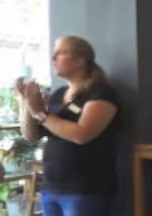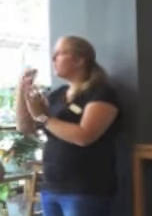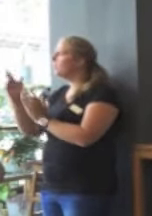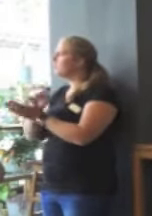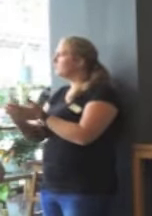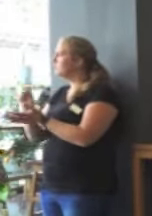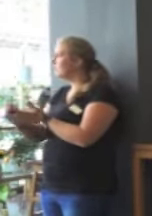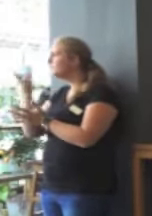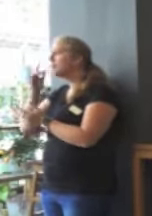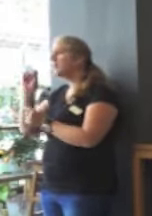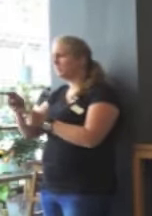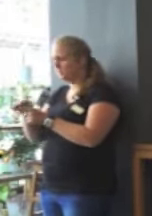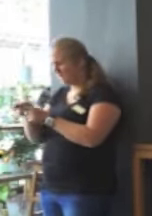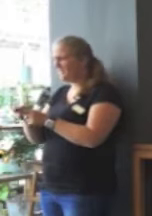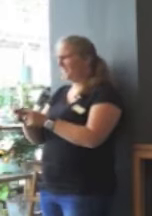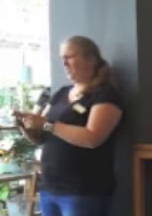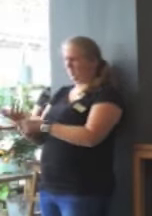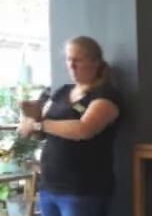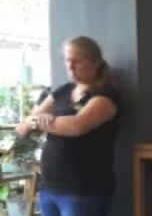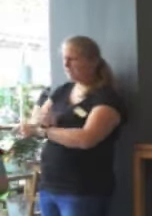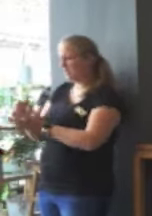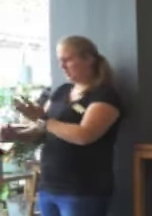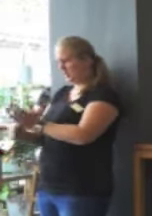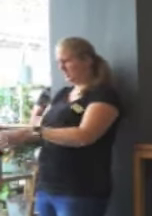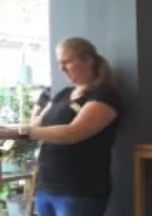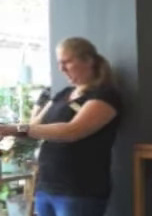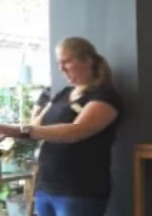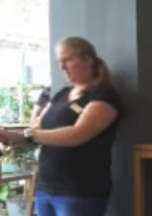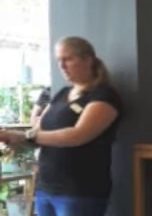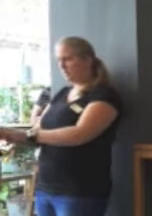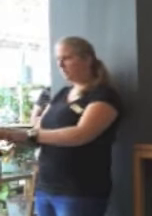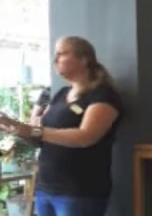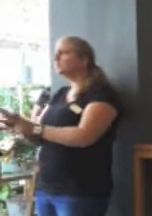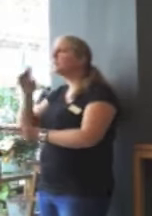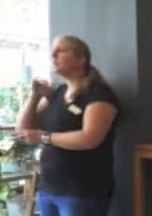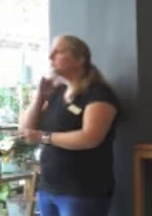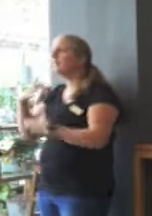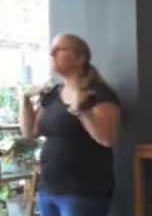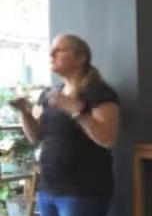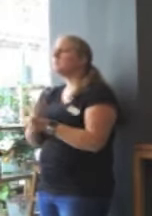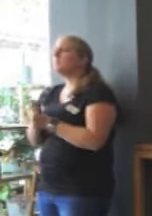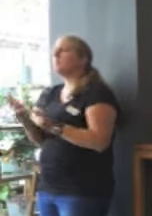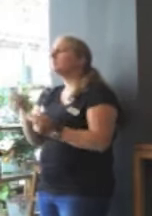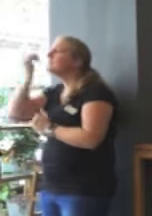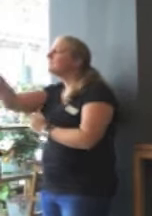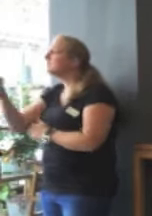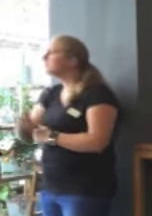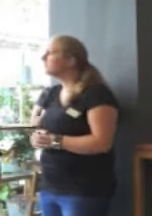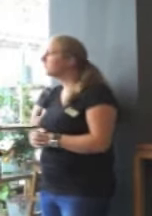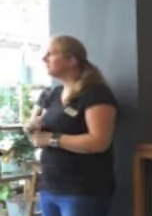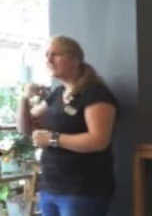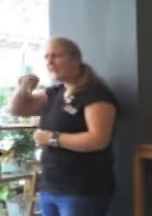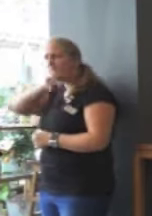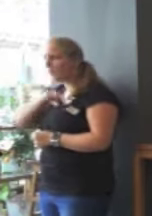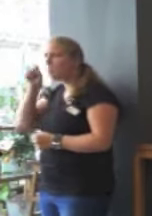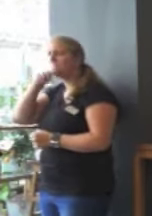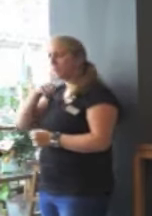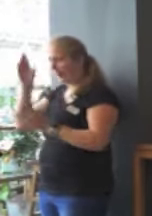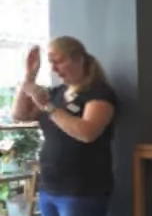tillräckligt illa om yrkena och kompetenserna så kommer inte dagens unga att välja att jobba där. Förra året kunde man inte fylla alla platserna